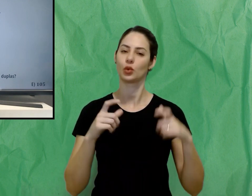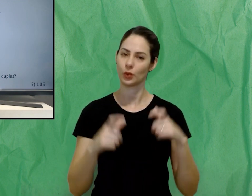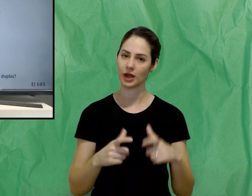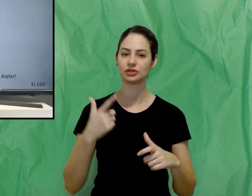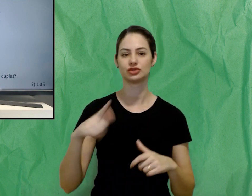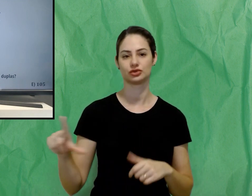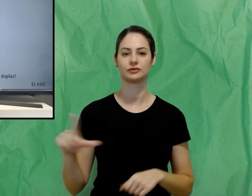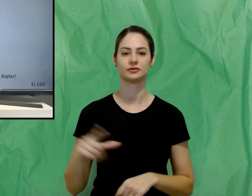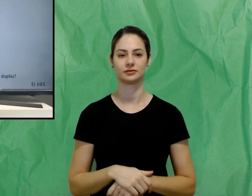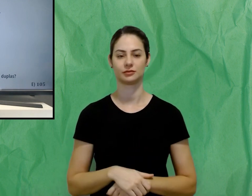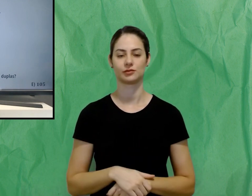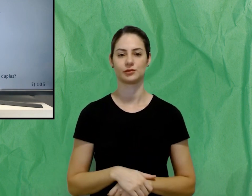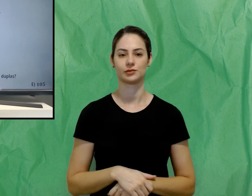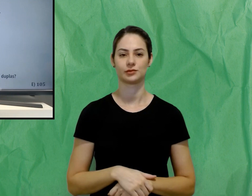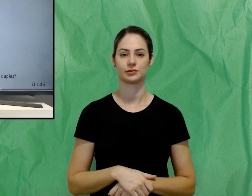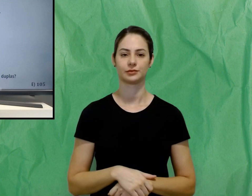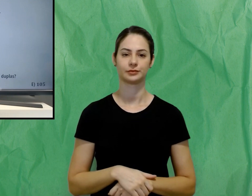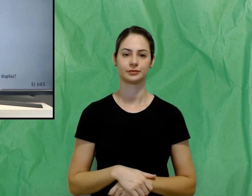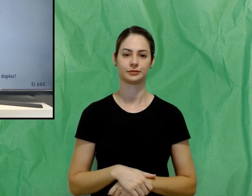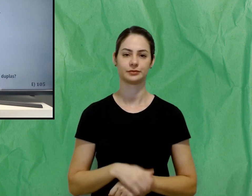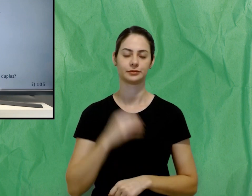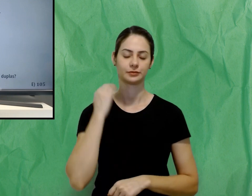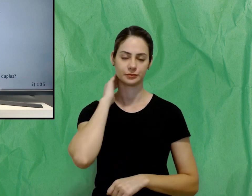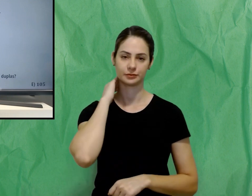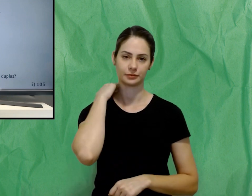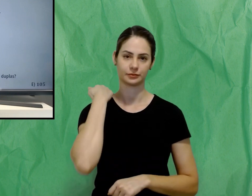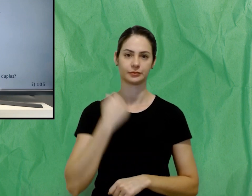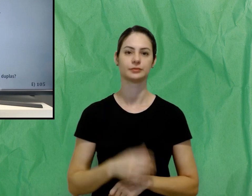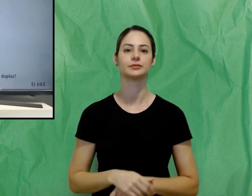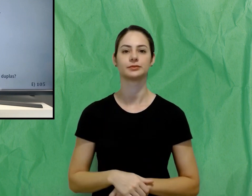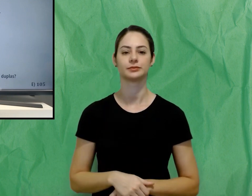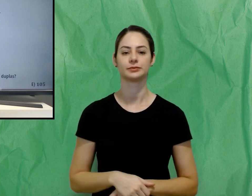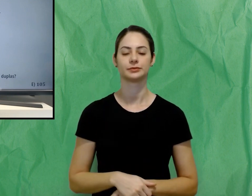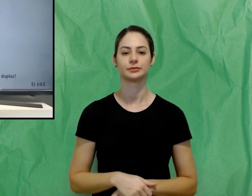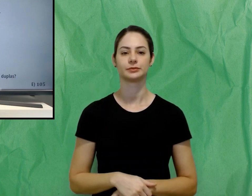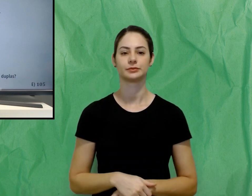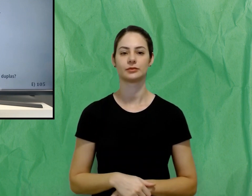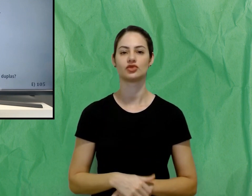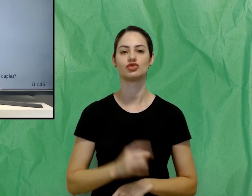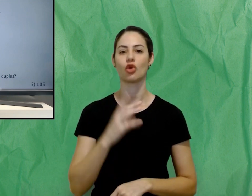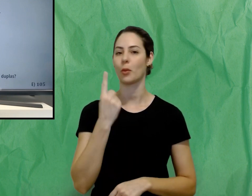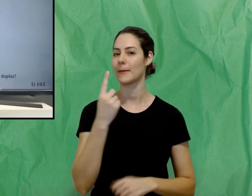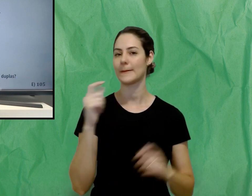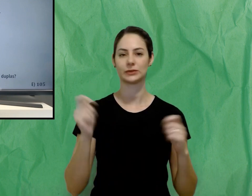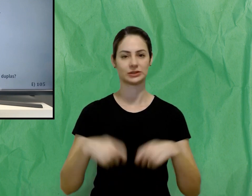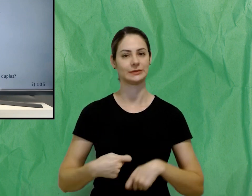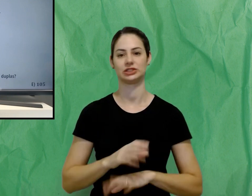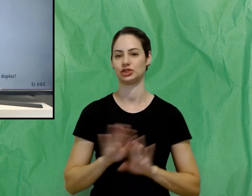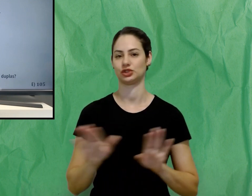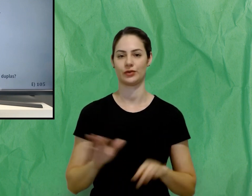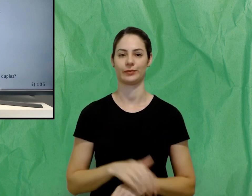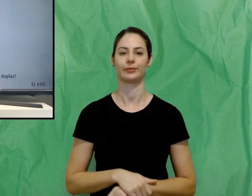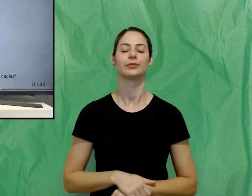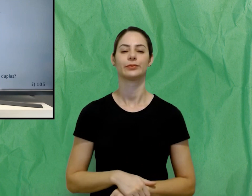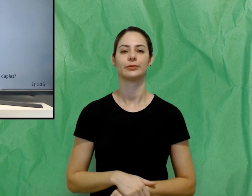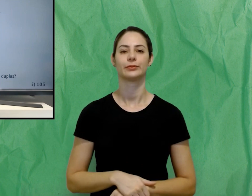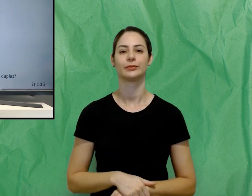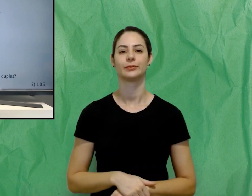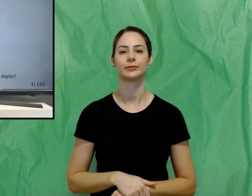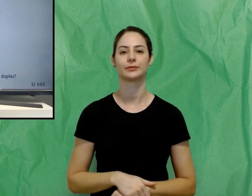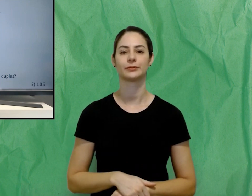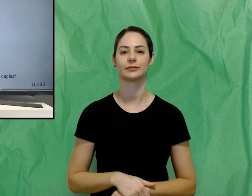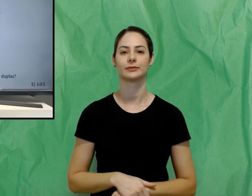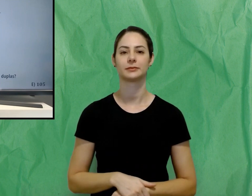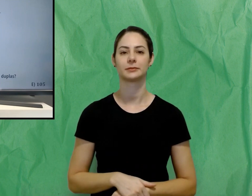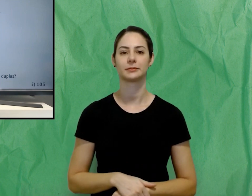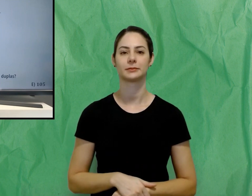C1 marcou lá. Então o C2 também uma possibilidade. Até vou colocar aqui para a gente